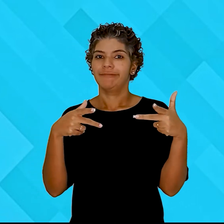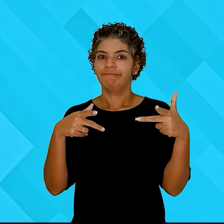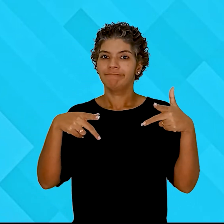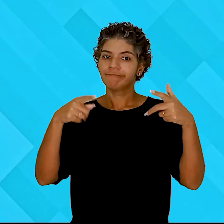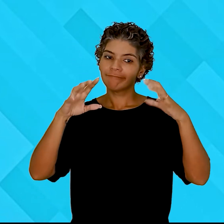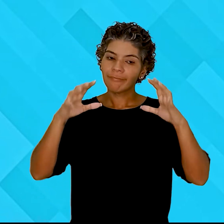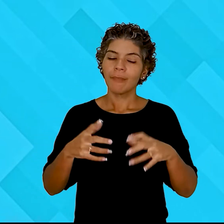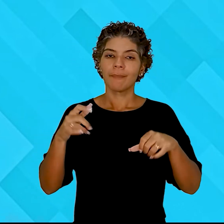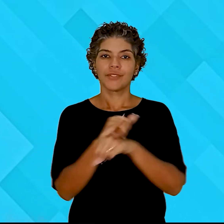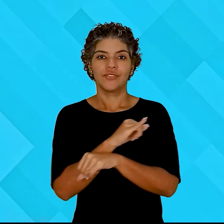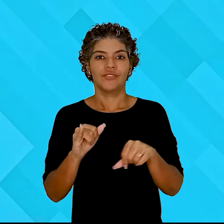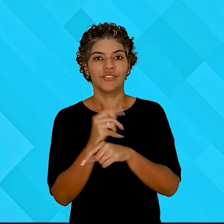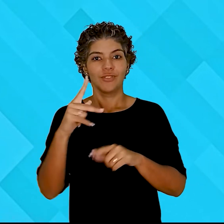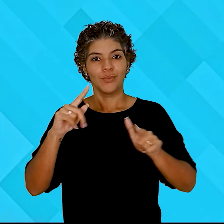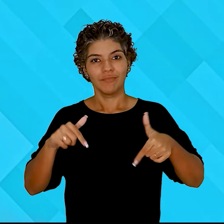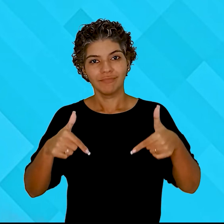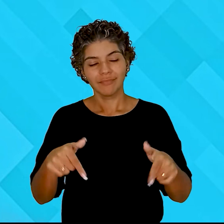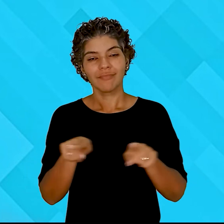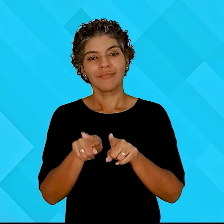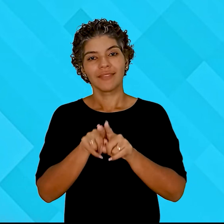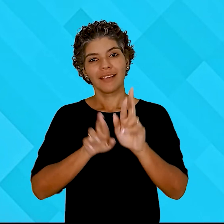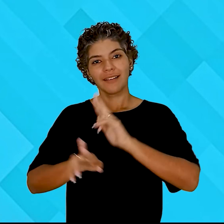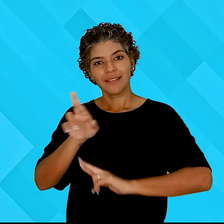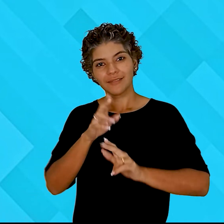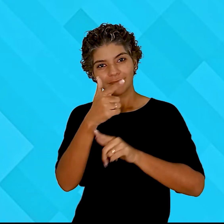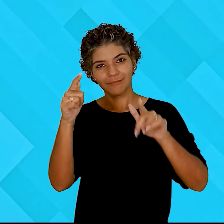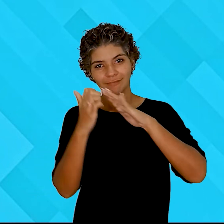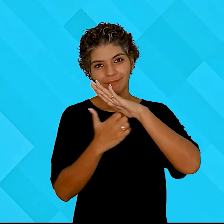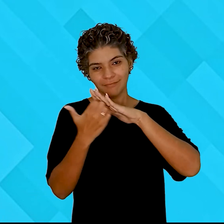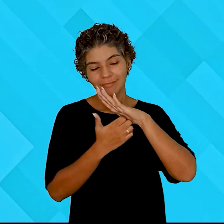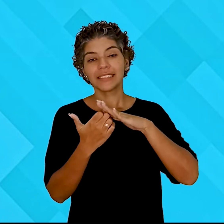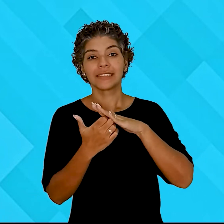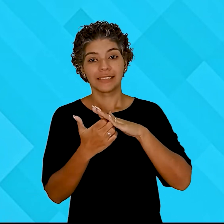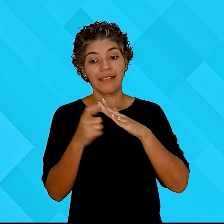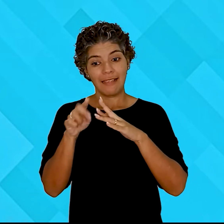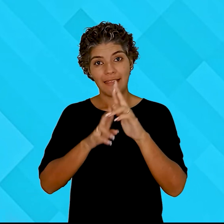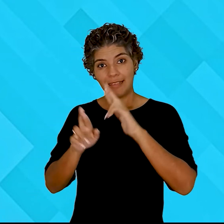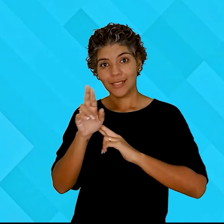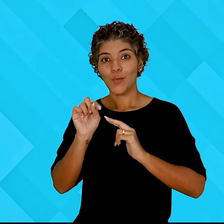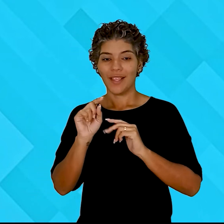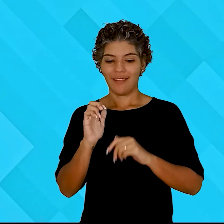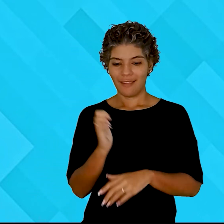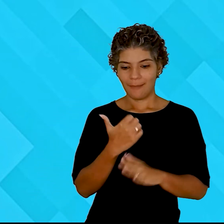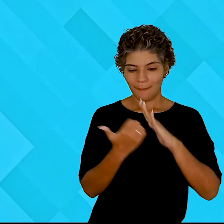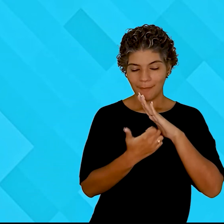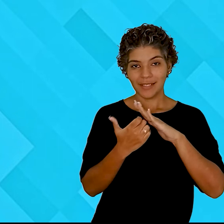se portar, de se posicionar, sua relação com outras empresas. A gente está falando agora de uma relação empresa-empresa, não